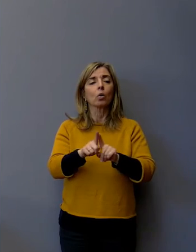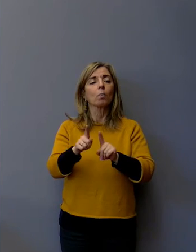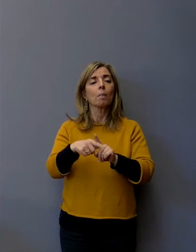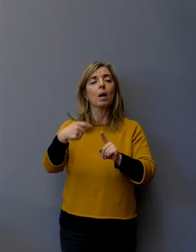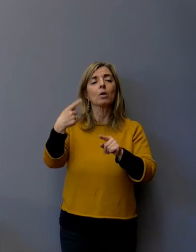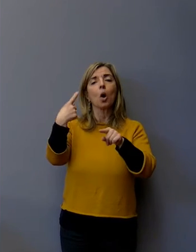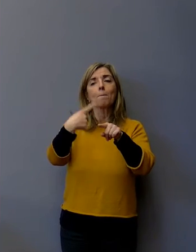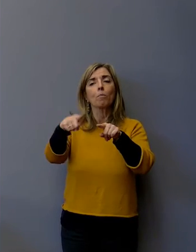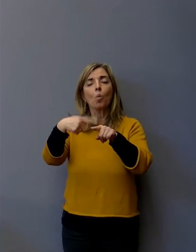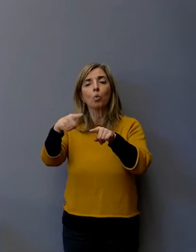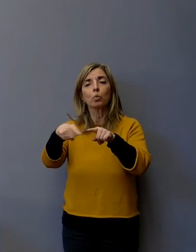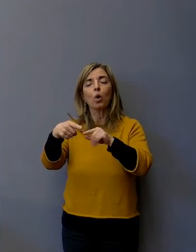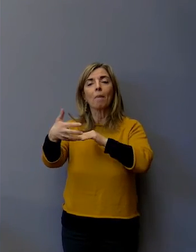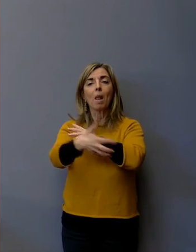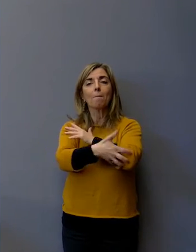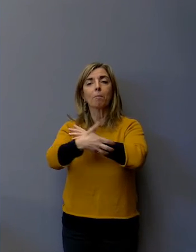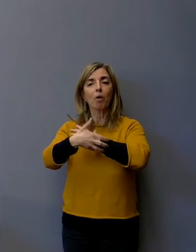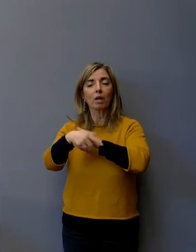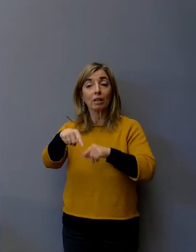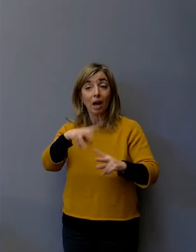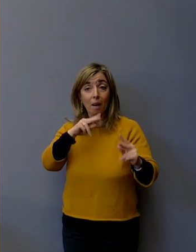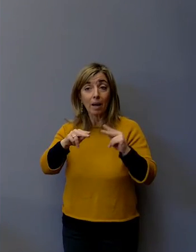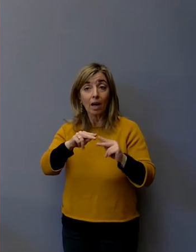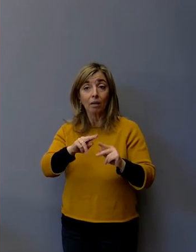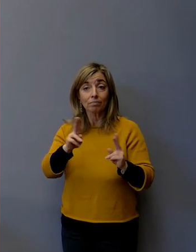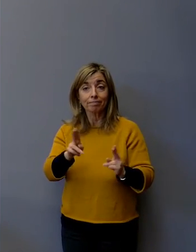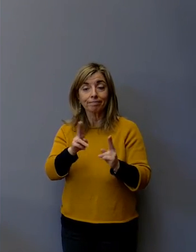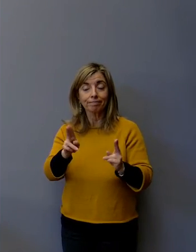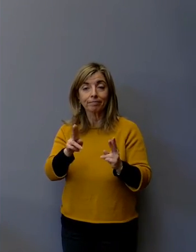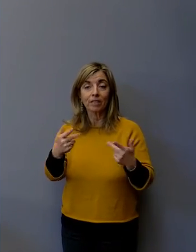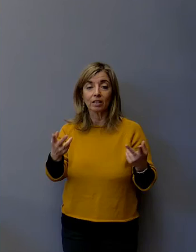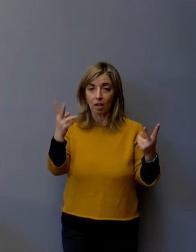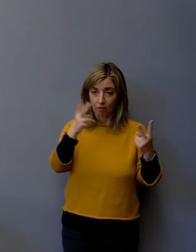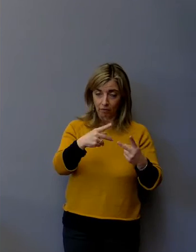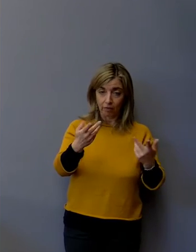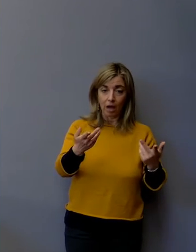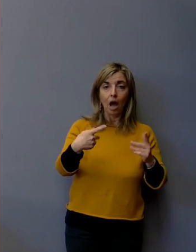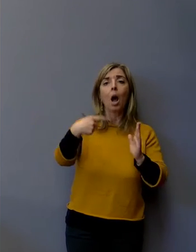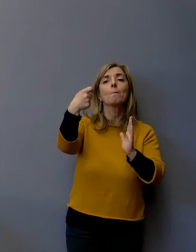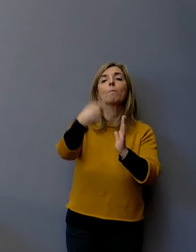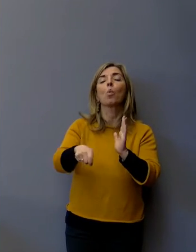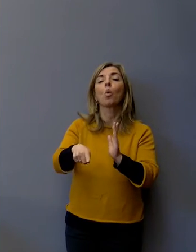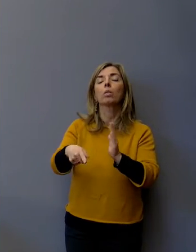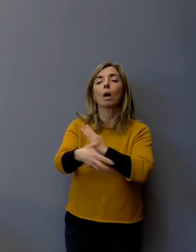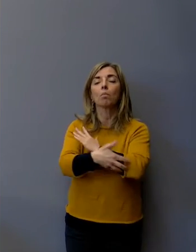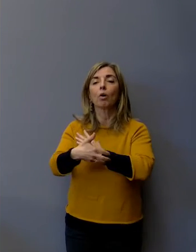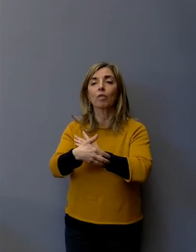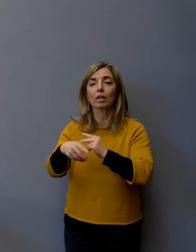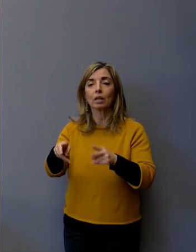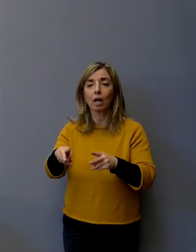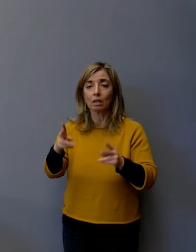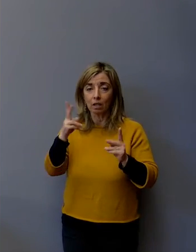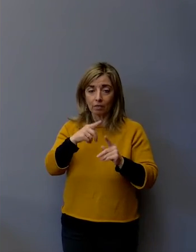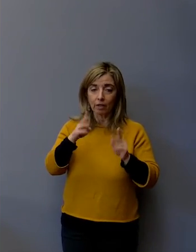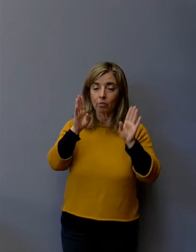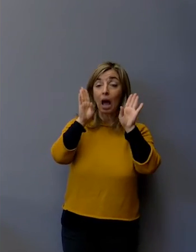l'intervento della piaciute aveva ragione cioè è vero che sia data attenzione ai più deboli multandoli portandoli se per caso vanno a rovistare